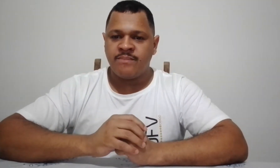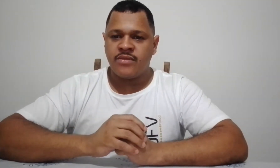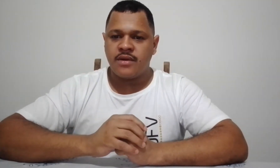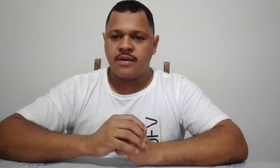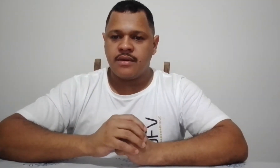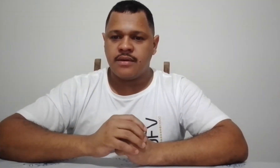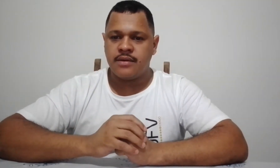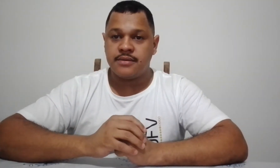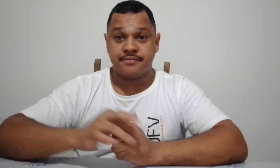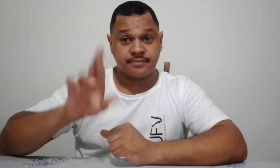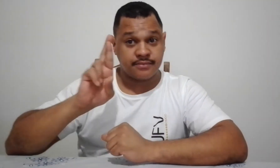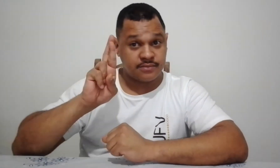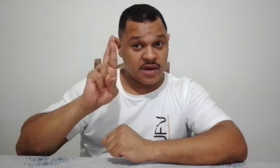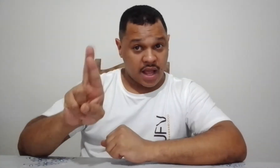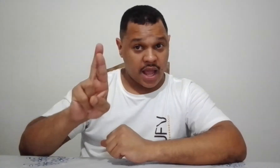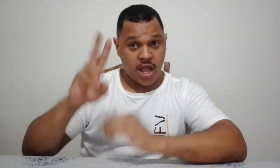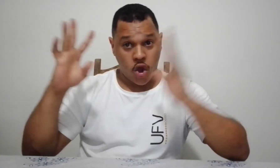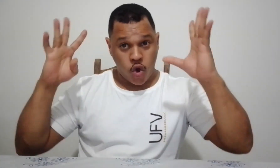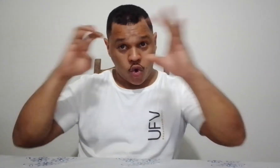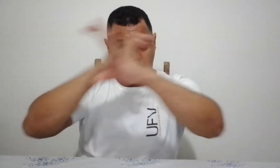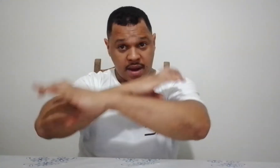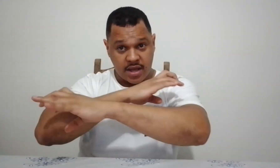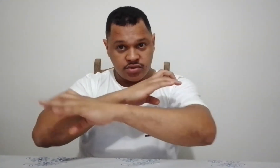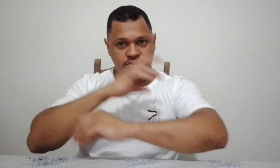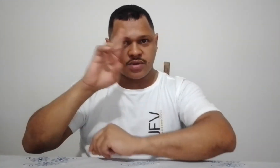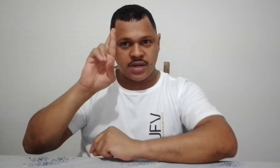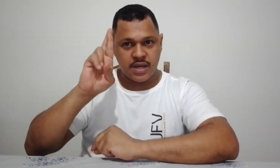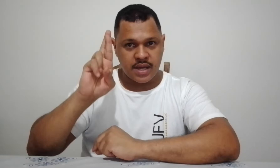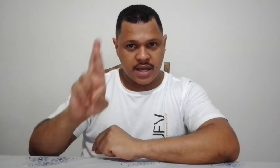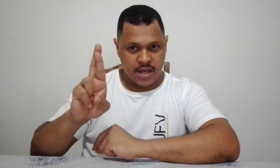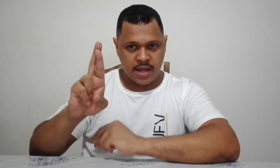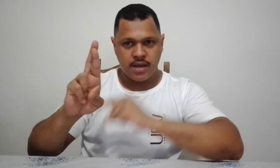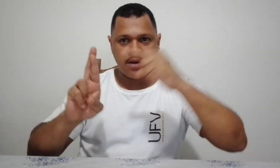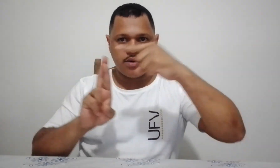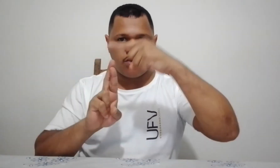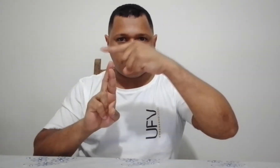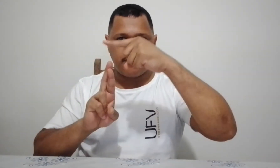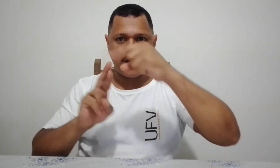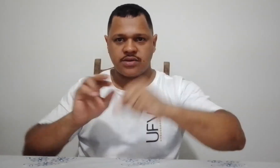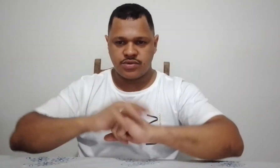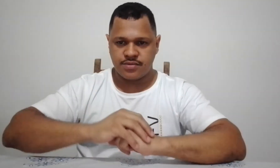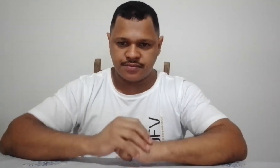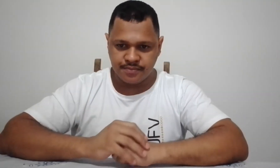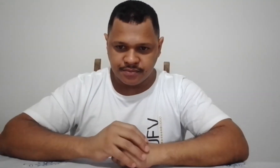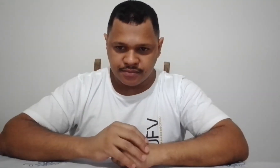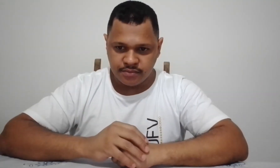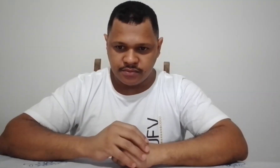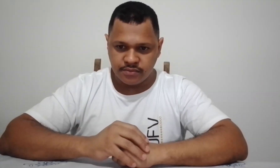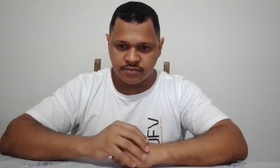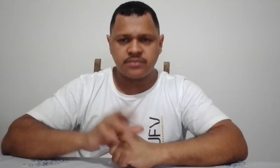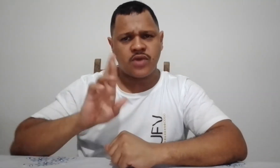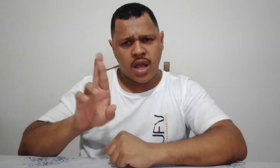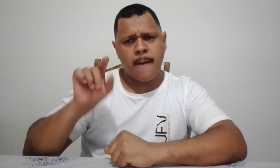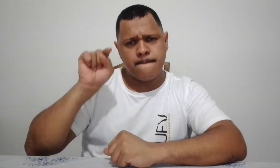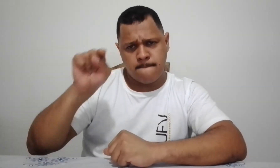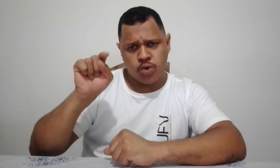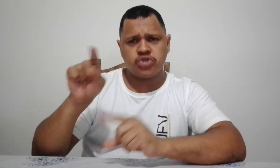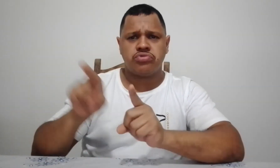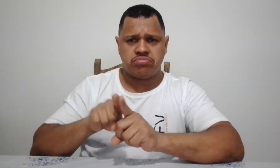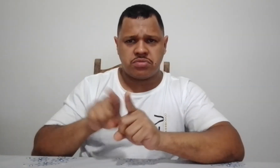por R complexo. R com tracinho em cima, R complexo. Ou R com pontinho também, vocês vão ver em algumas referências.